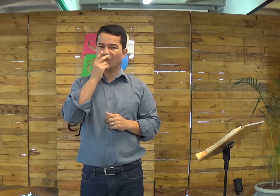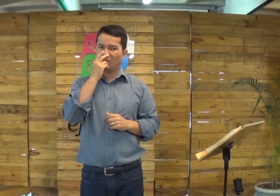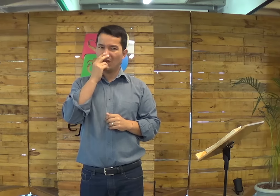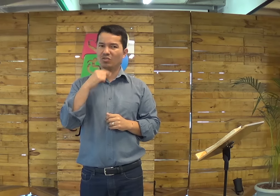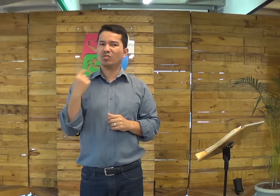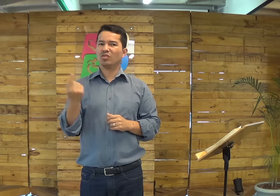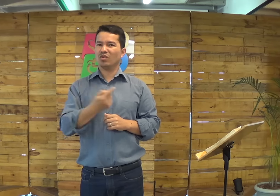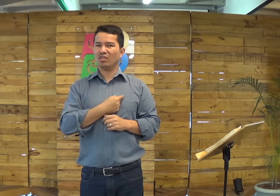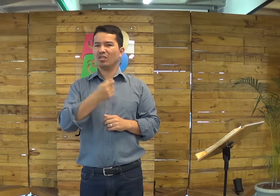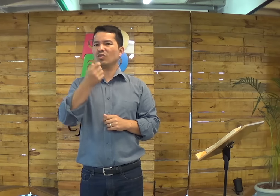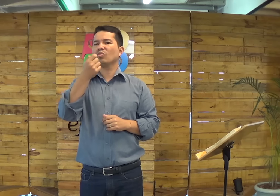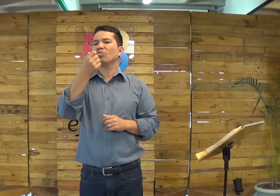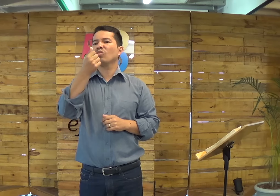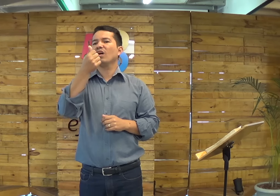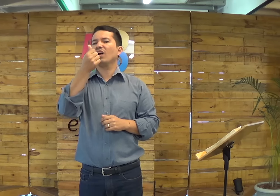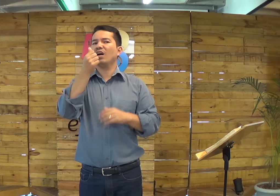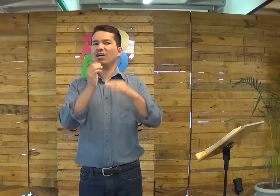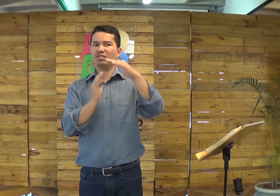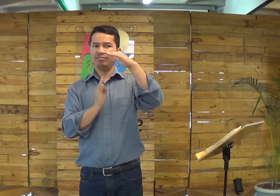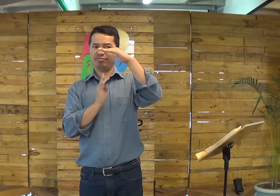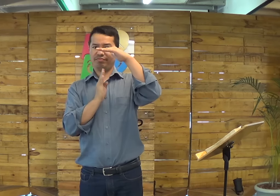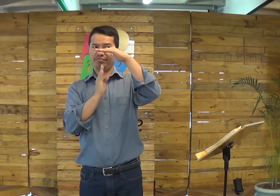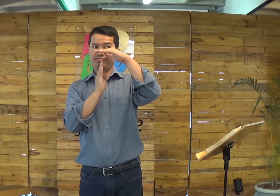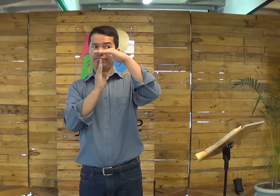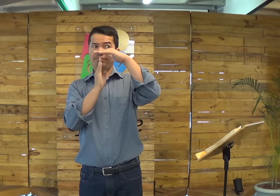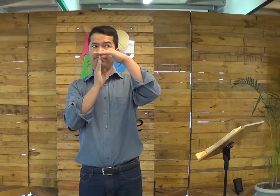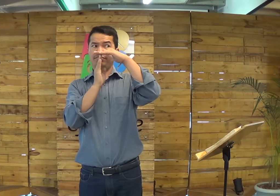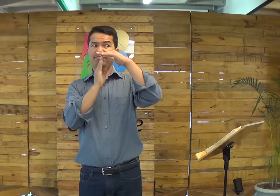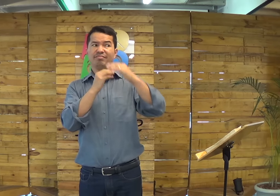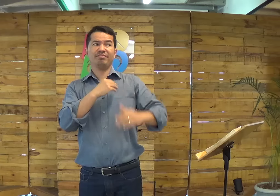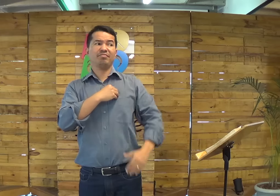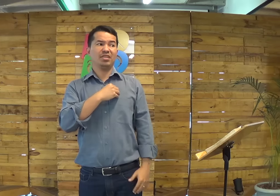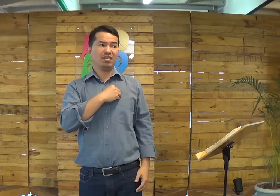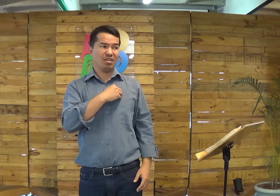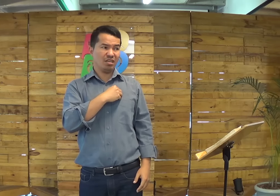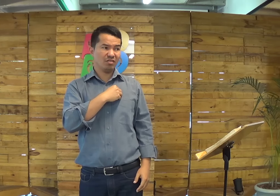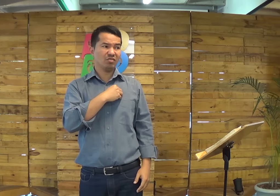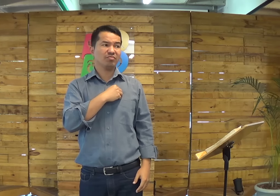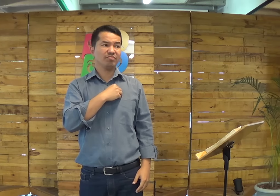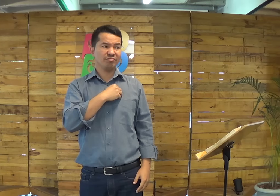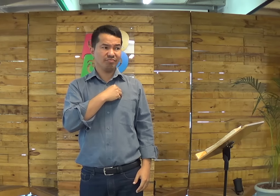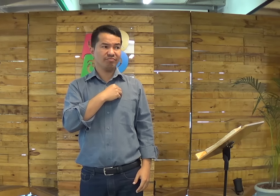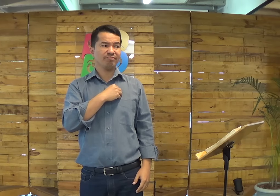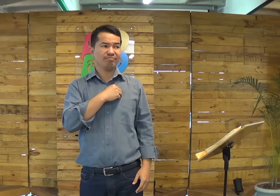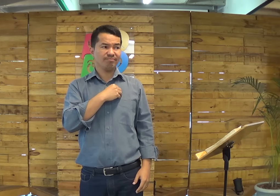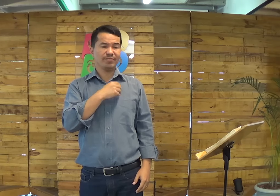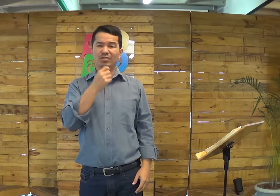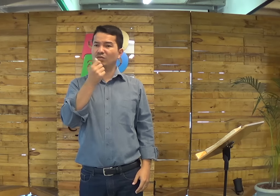diferente eu acho que a gente tá ó chegando no nosso limite do pecado